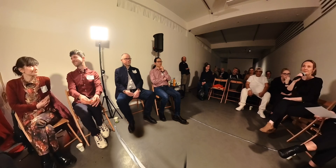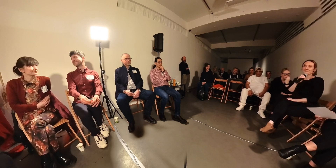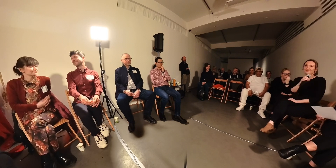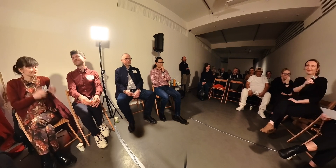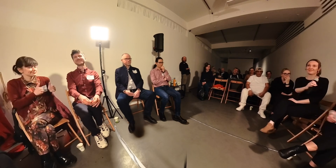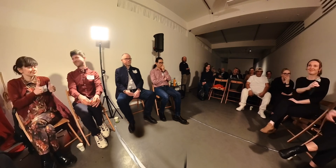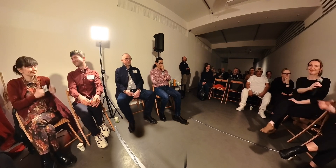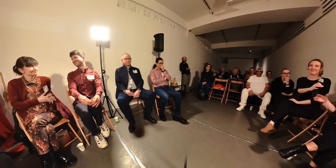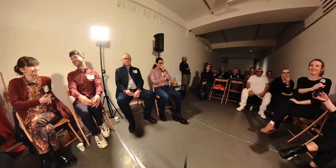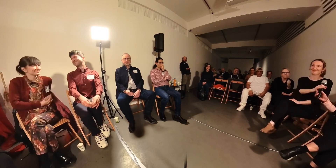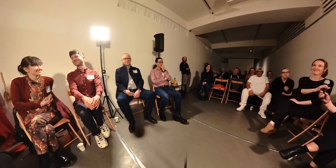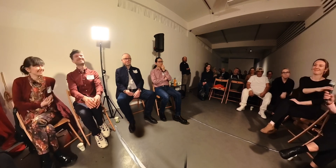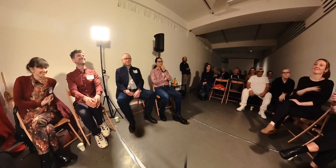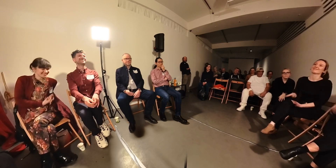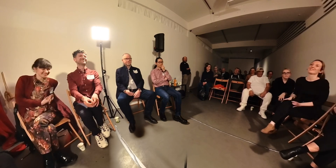podařilo.